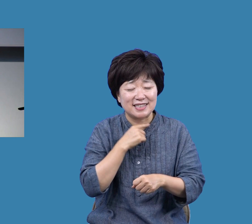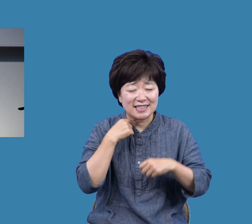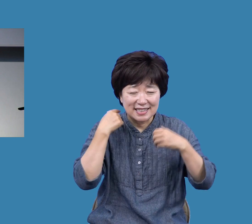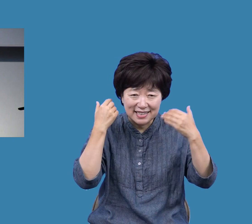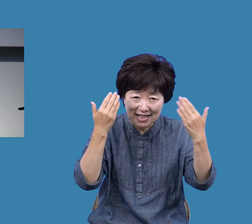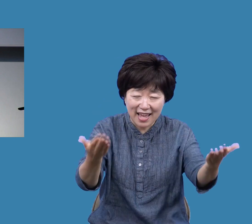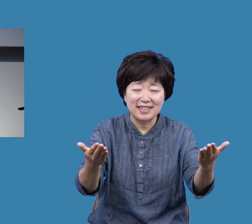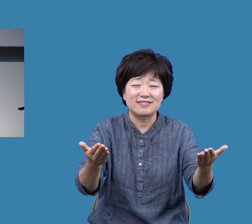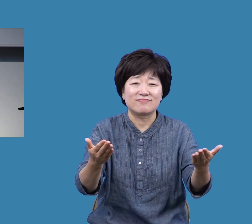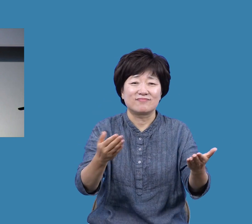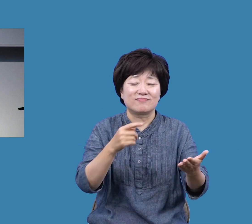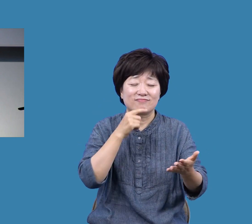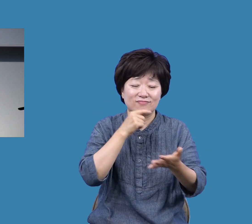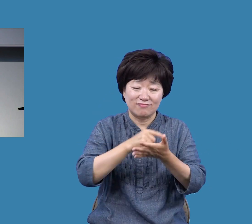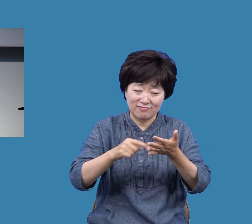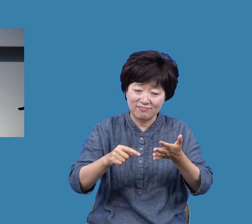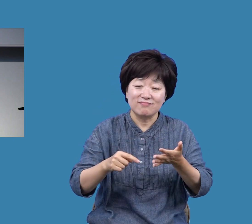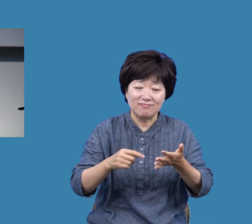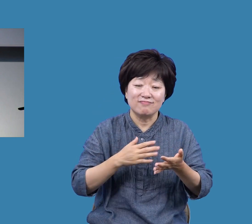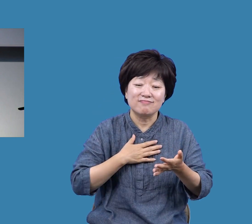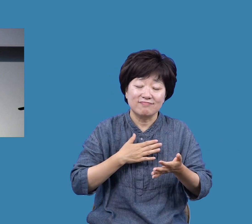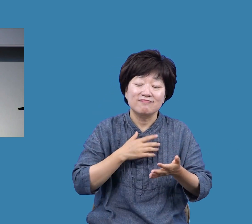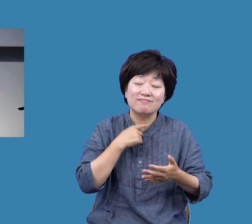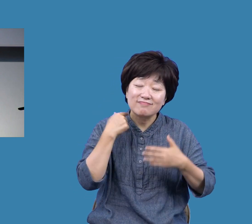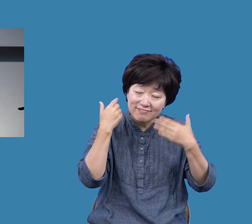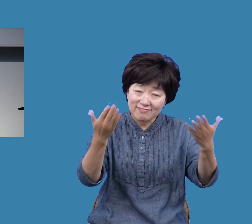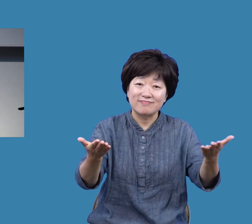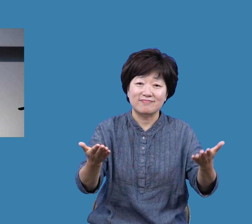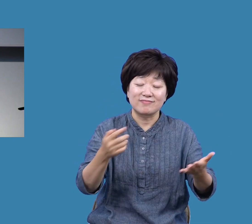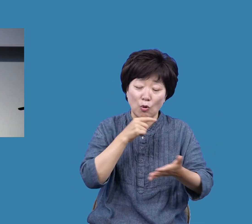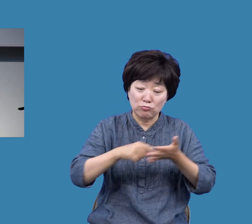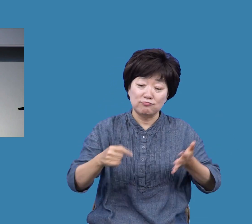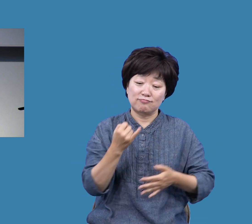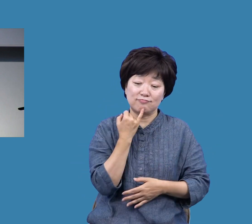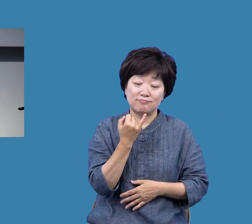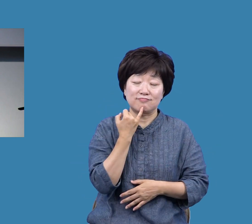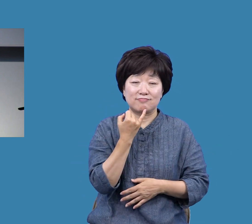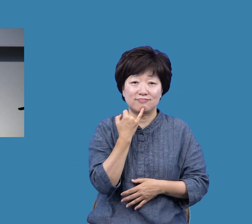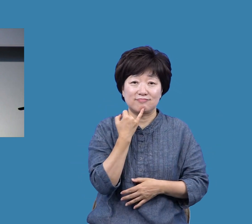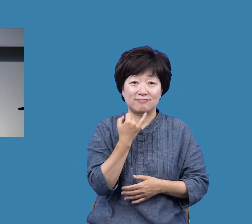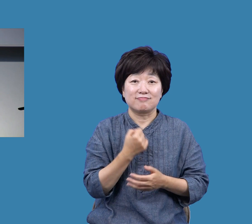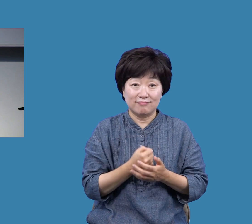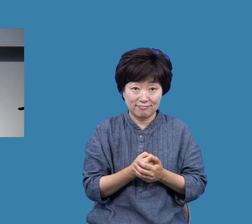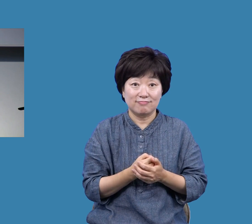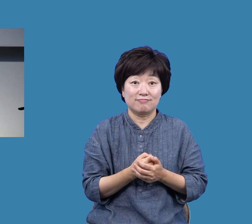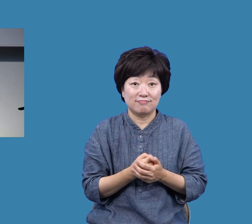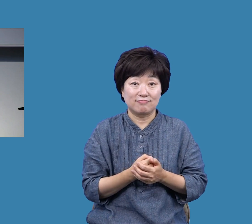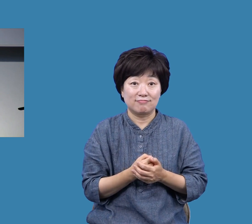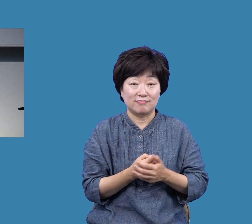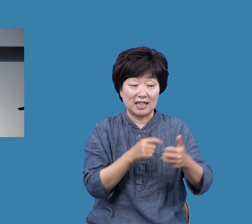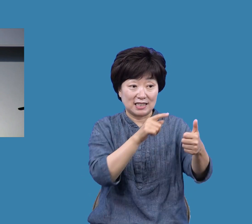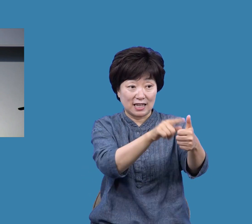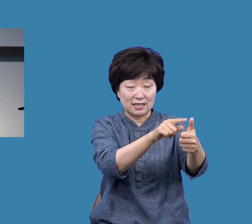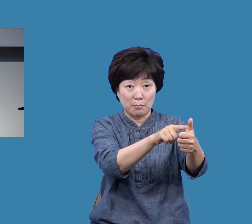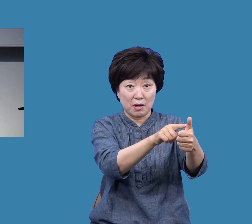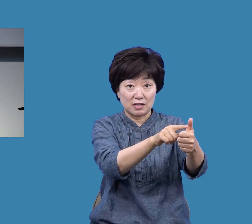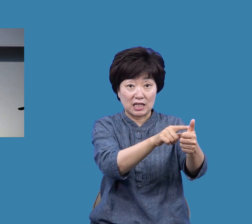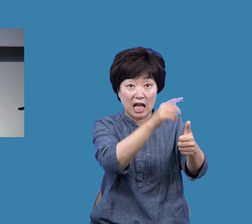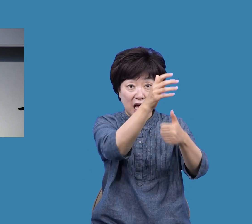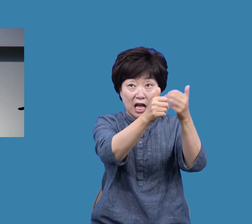그렇게 움직이시라는 거예요. 그럼 여러분 그 상대방이 하나님의 사람이면 분명히